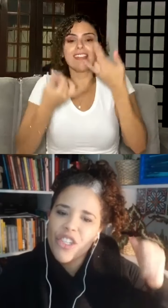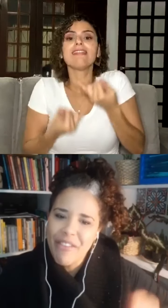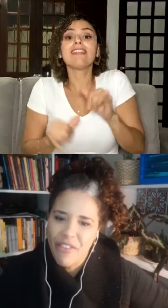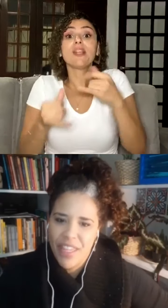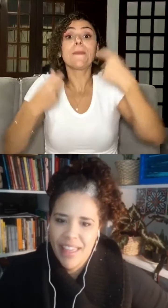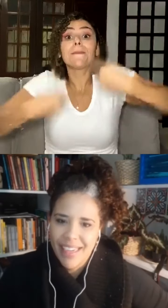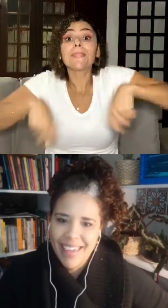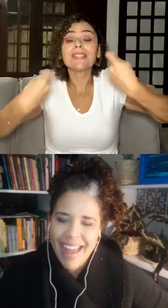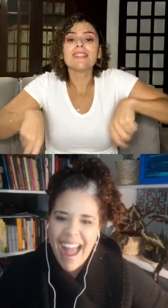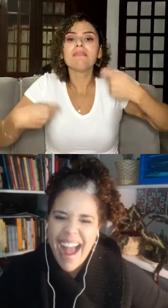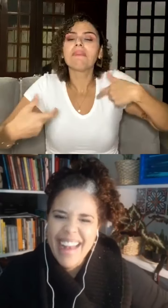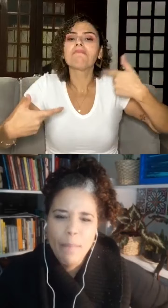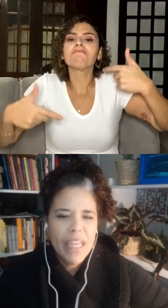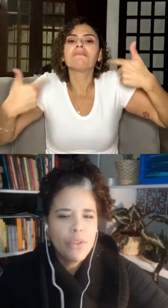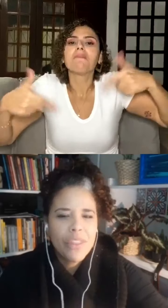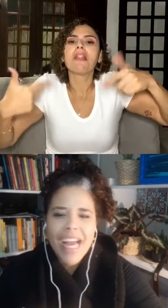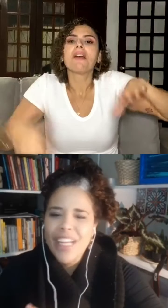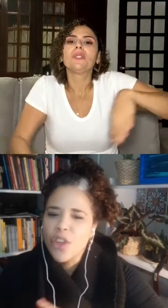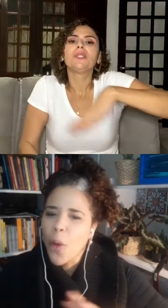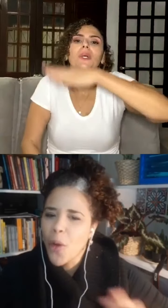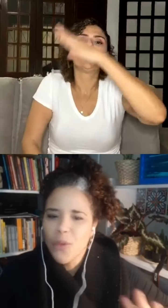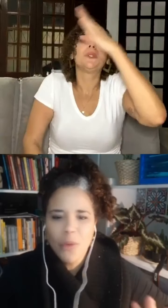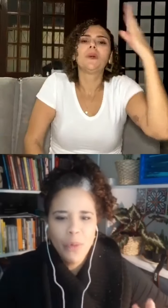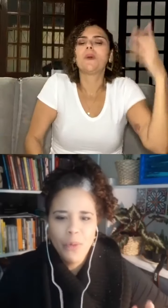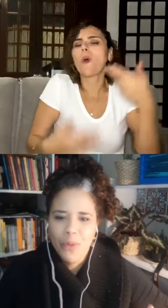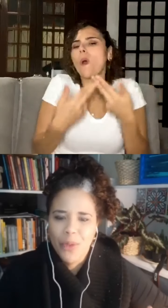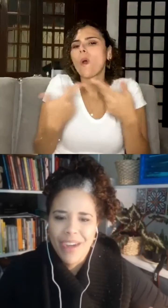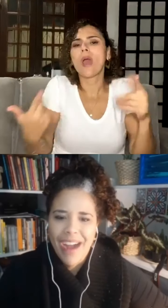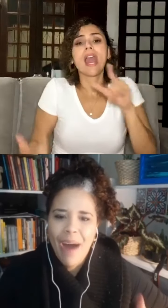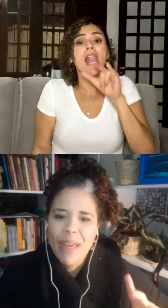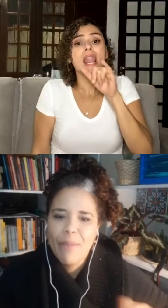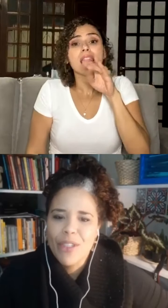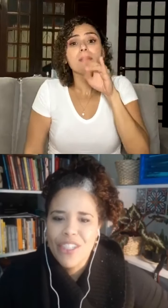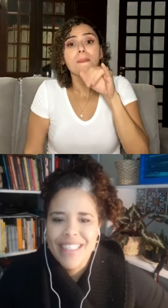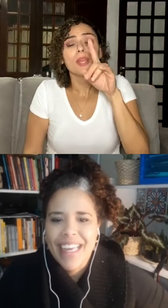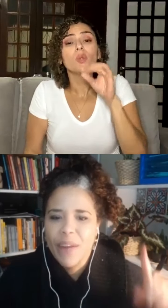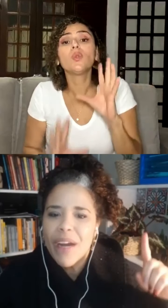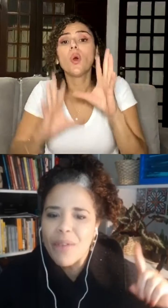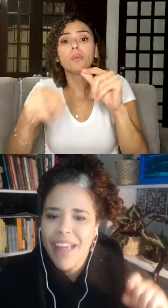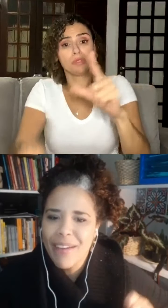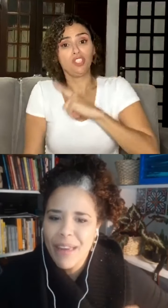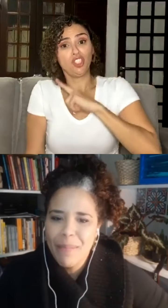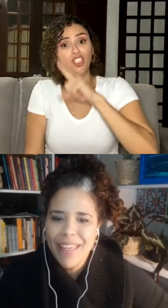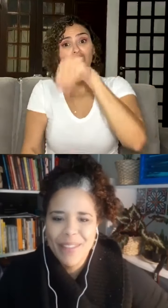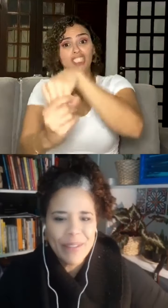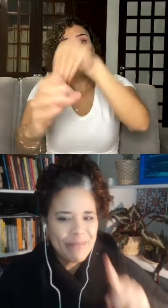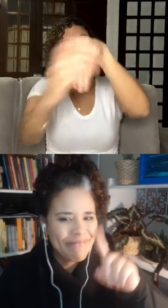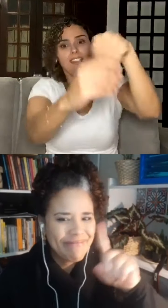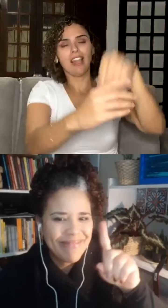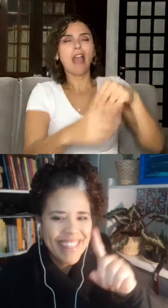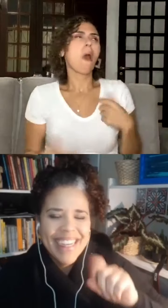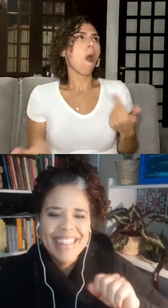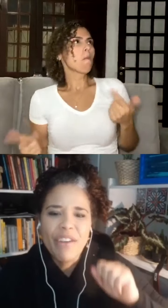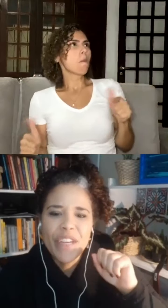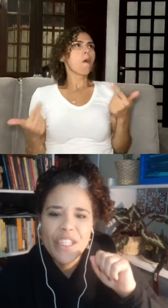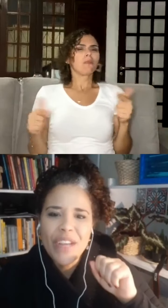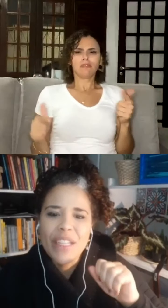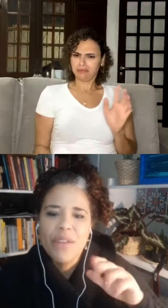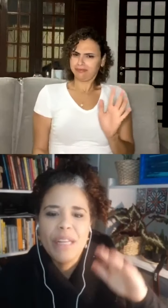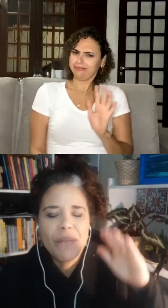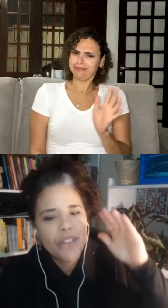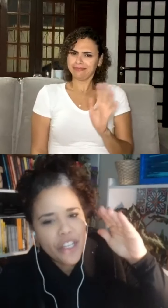da vida. Libido está em todo mundo. Alguém pode dizer, eu não tenho libido. Talvez